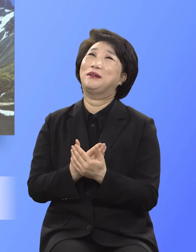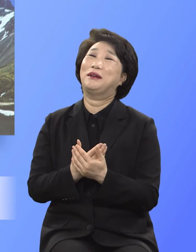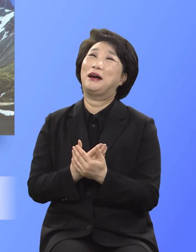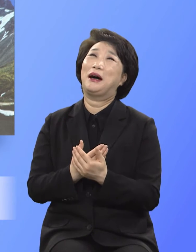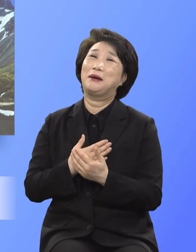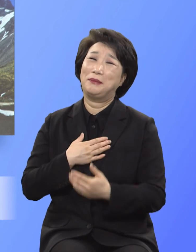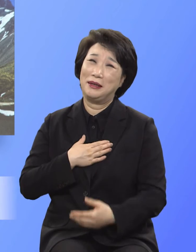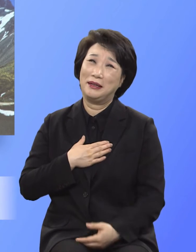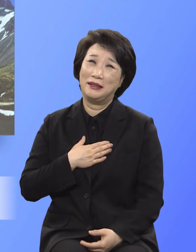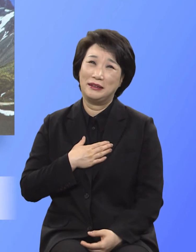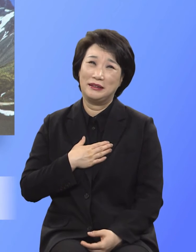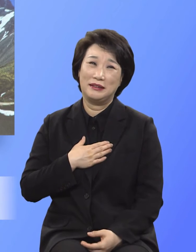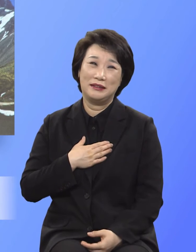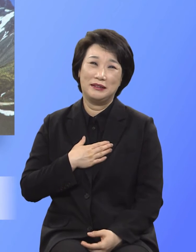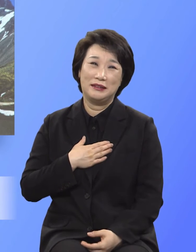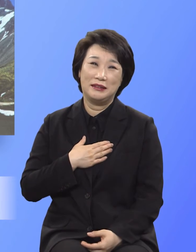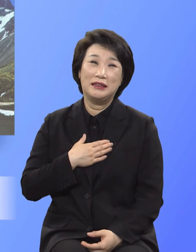하옵소서.